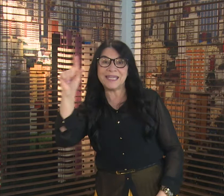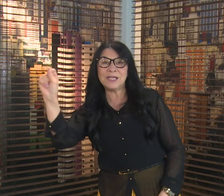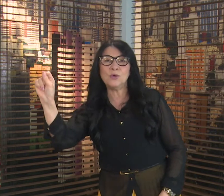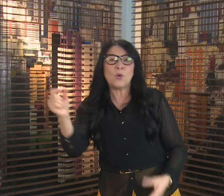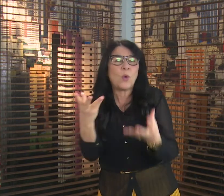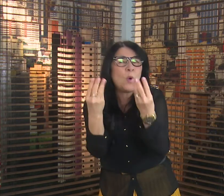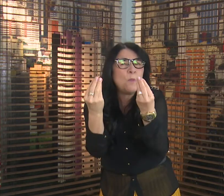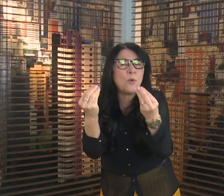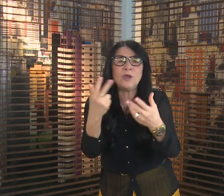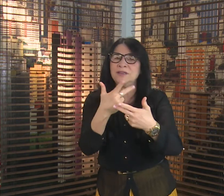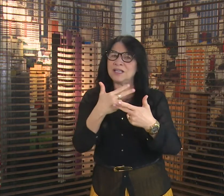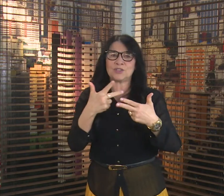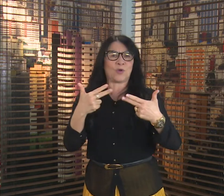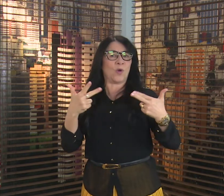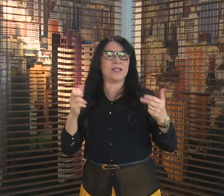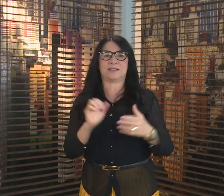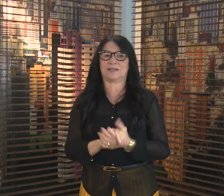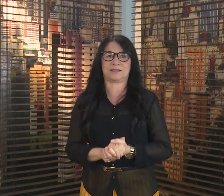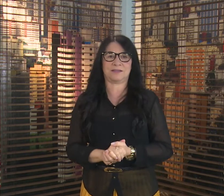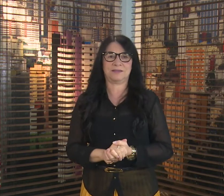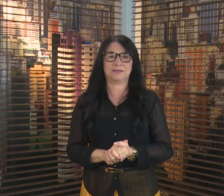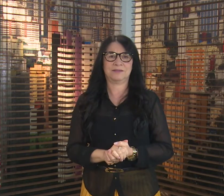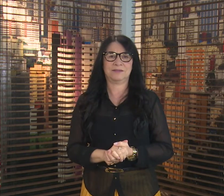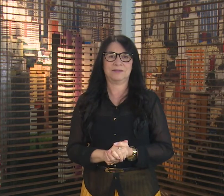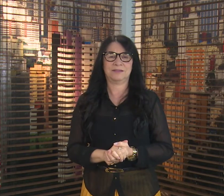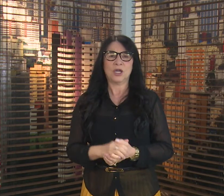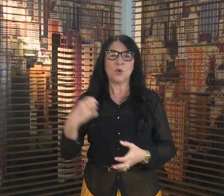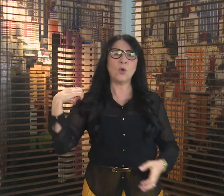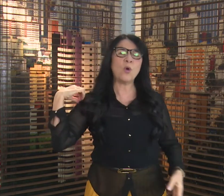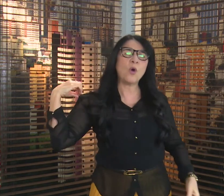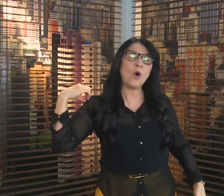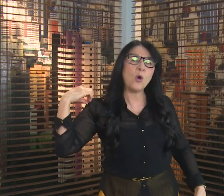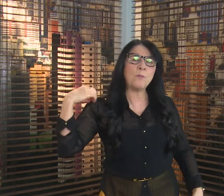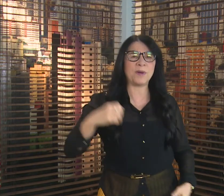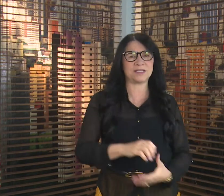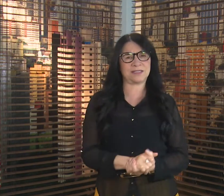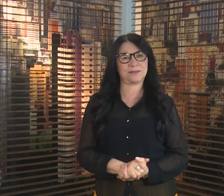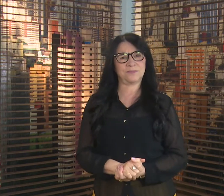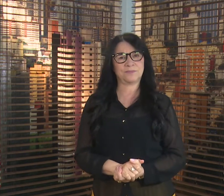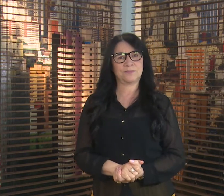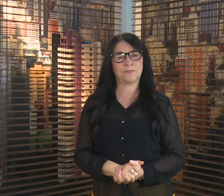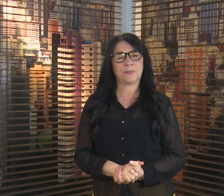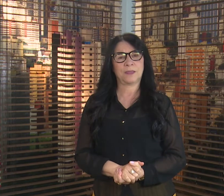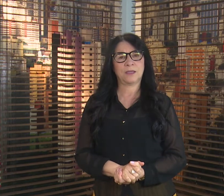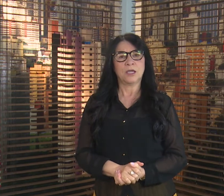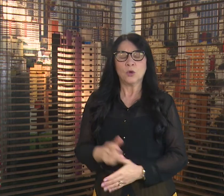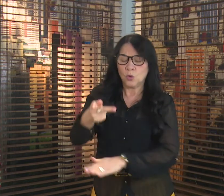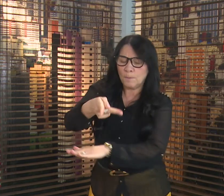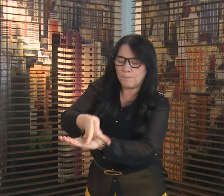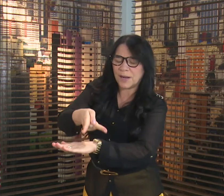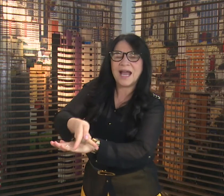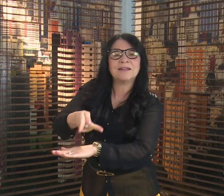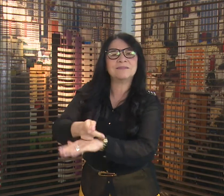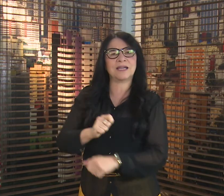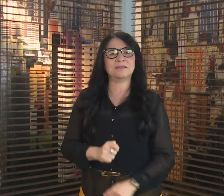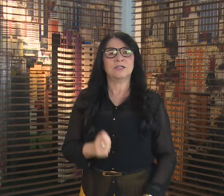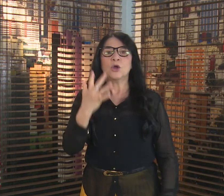saíram com muitas coisas, com roupas, com prata,